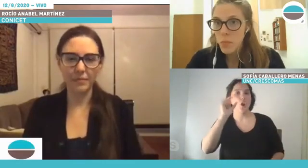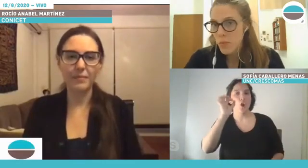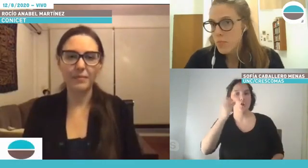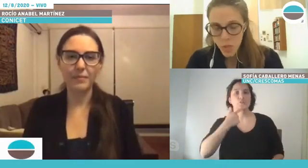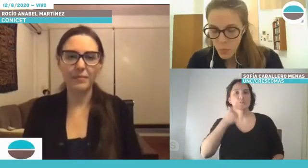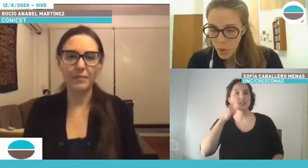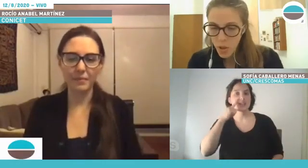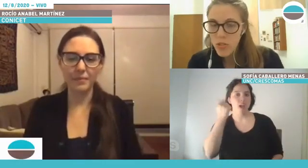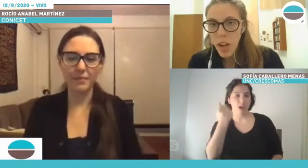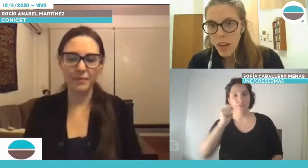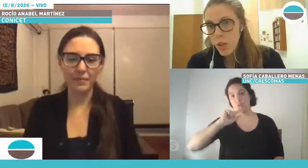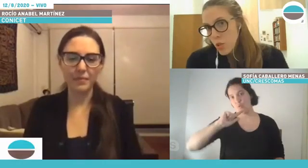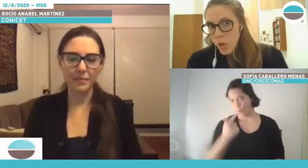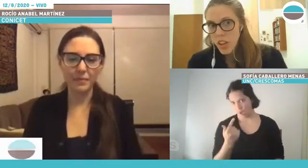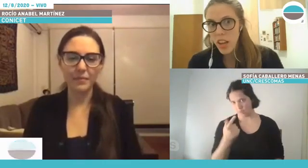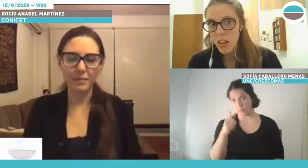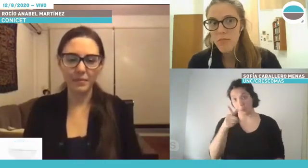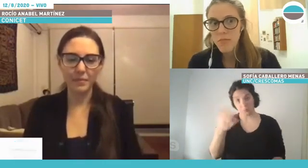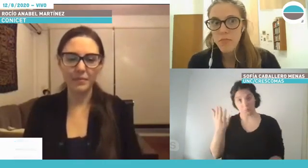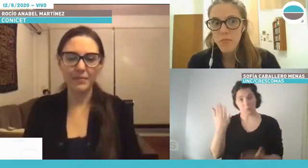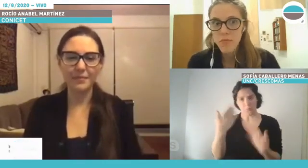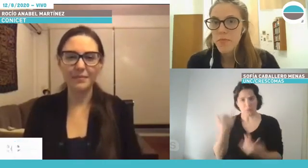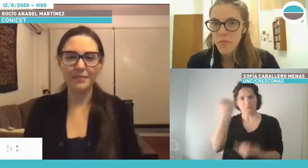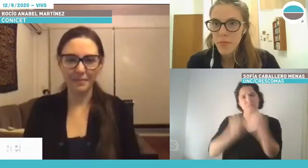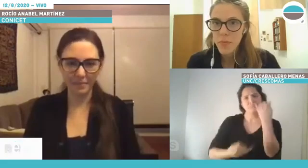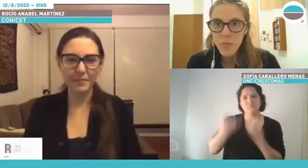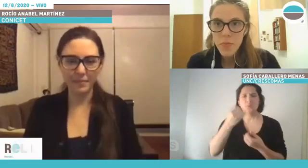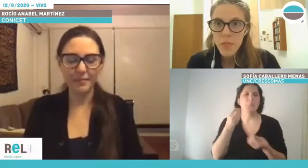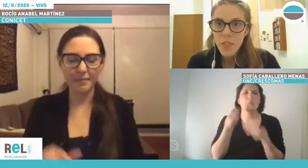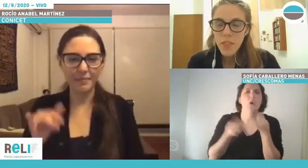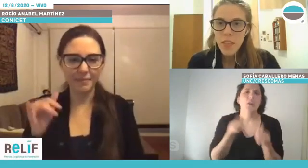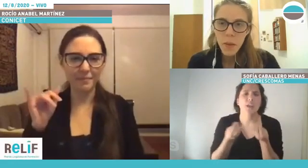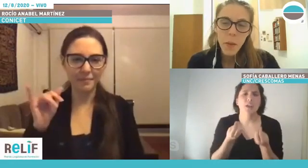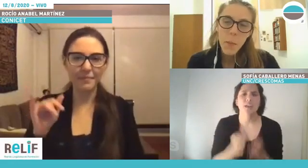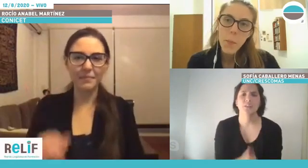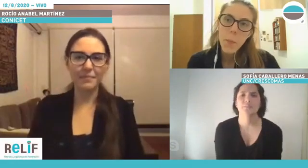que, bueno, si podés contarnos por qué.